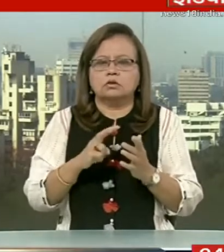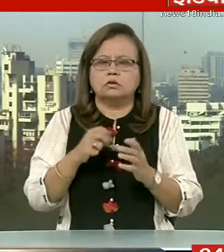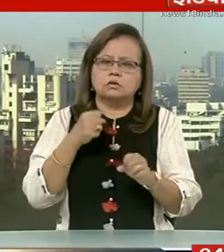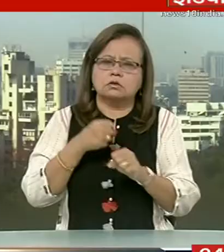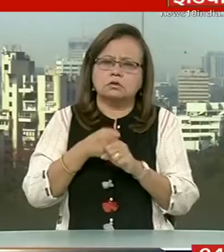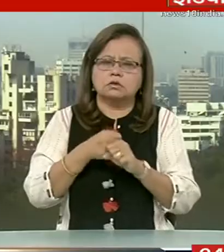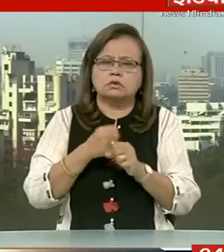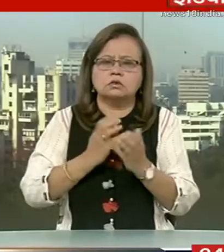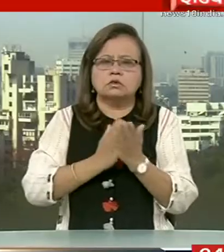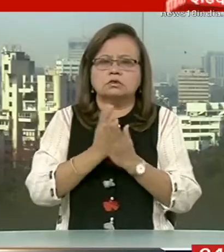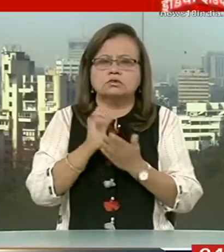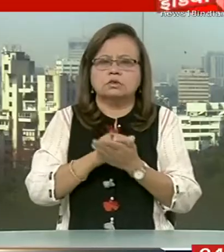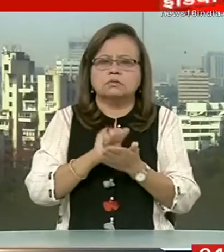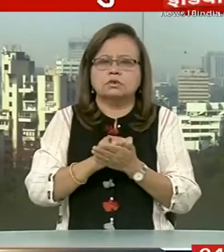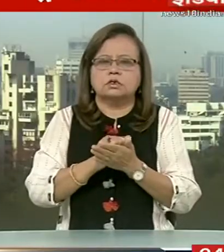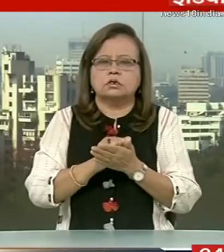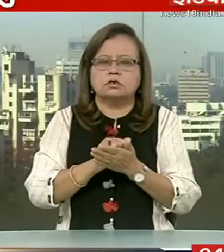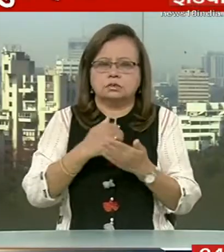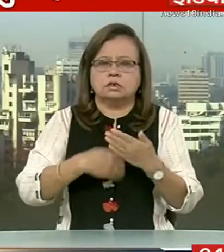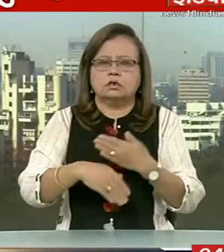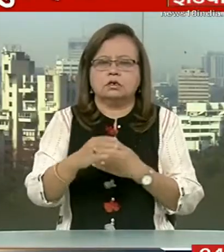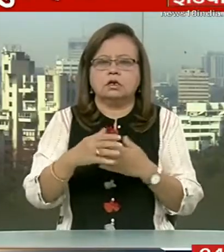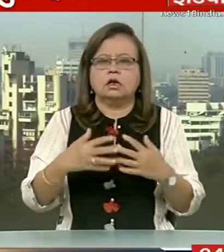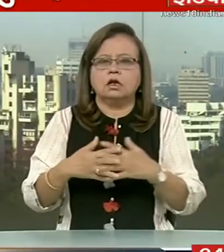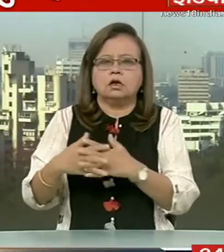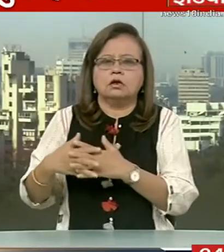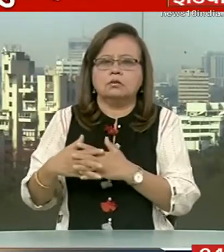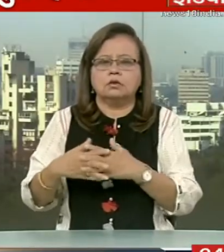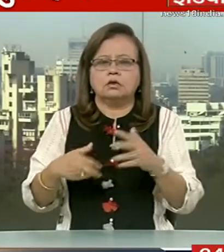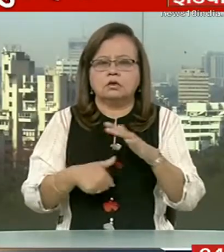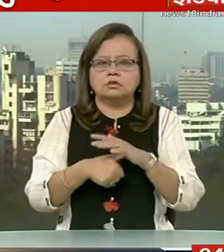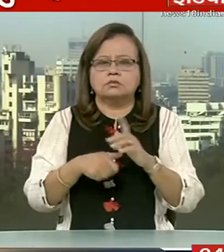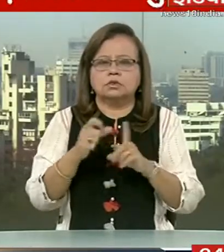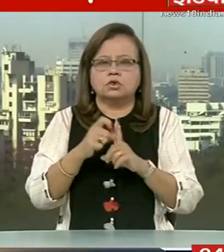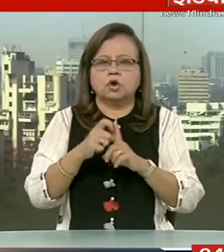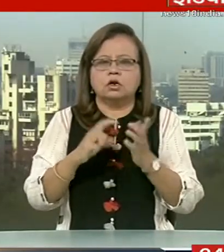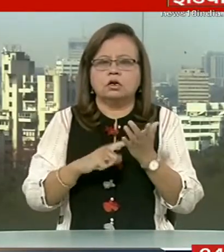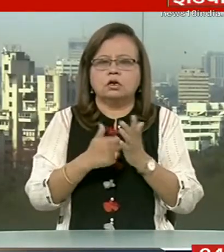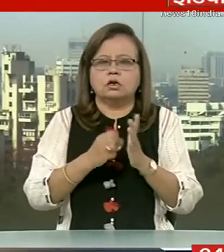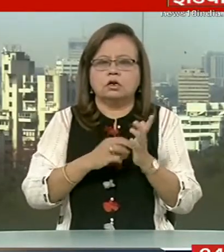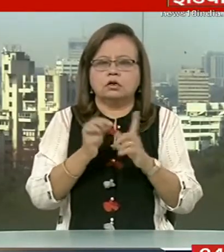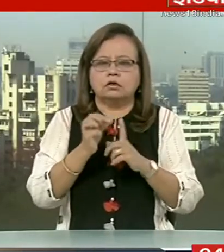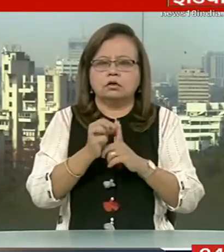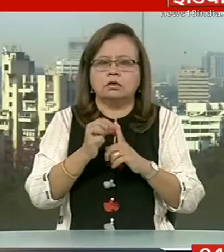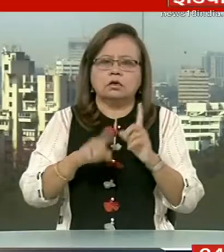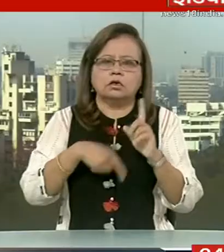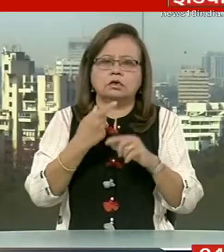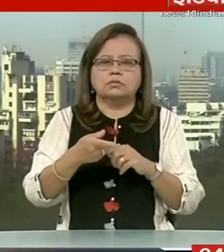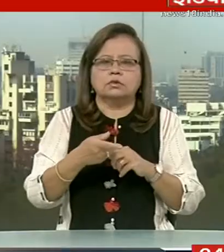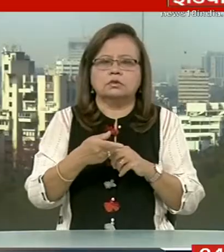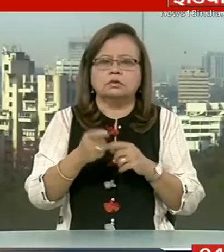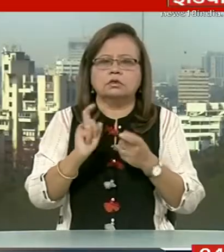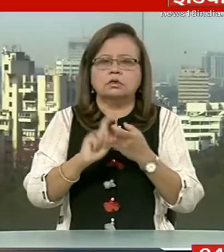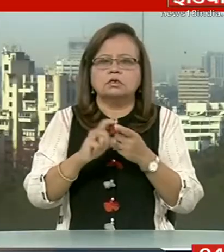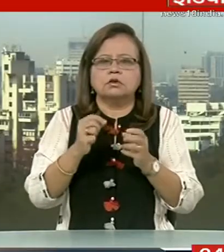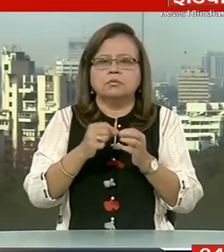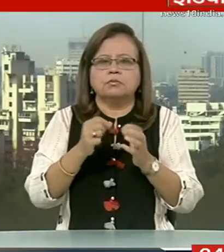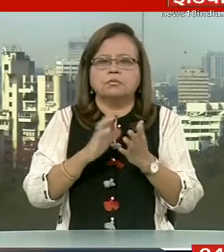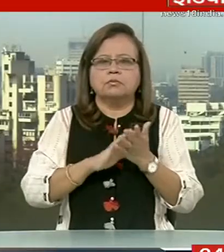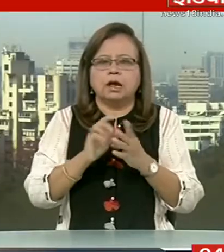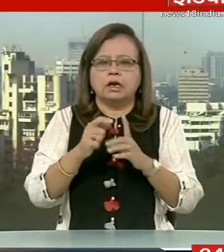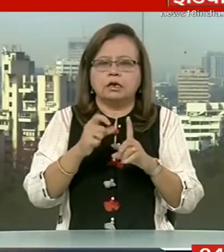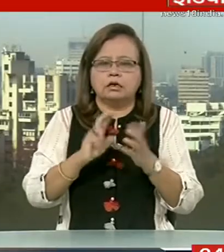धुआंधार तरीके से चुनाव प्रचार जारी है अमेरिकी राष्ट्रपति डोनाल्ड ट्रंप और उनकी डेमोक्रेटिक प्रतिद्वंद्वी